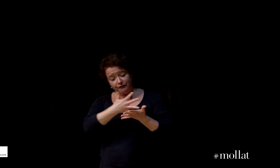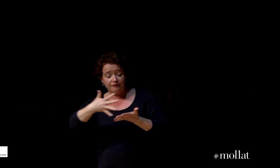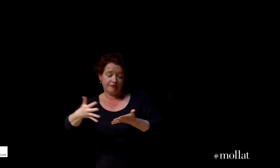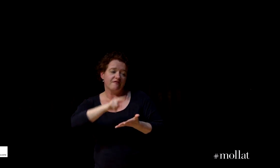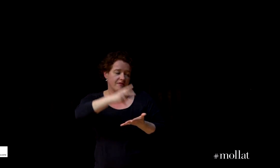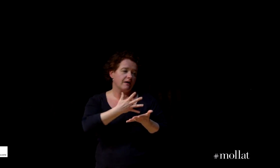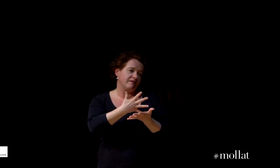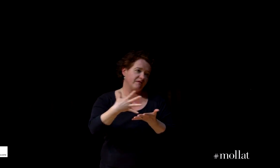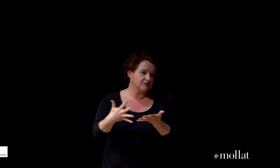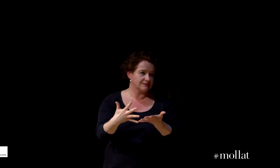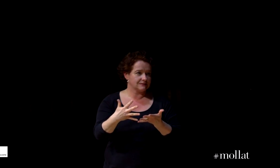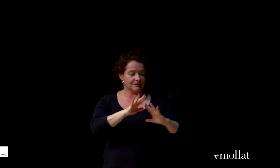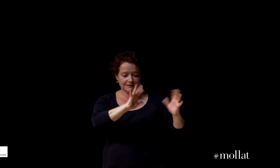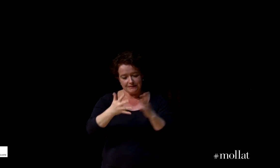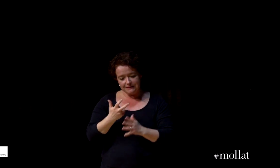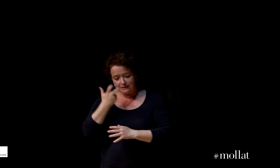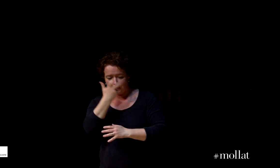signé.